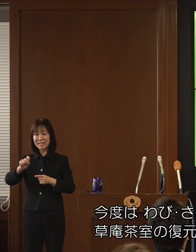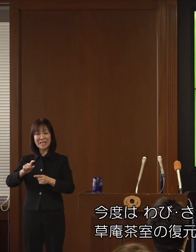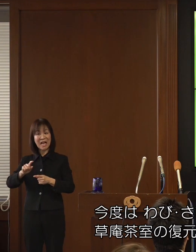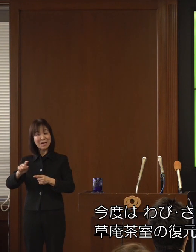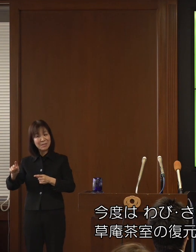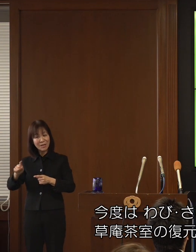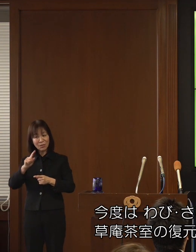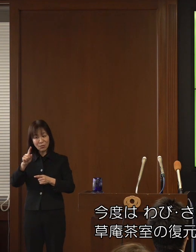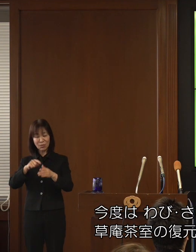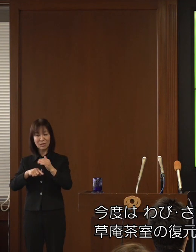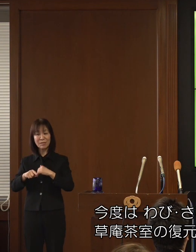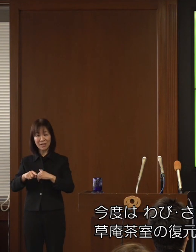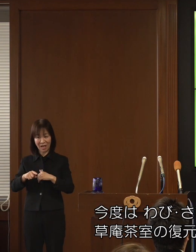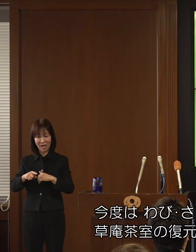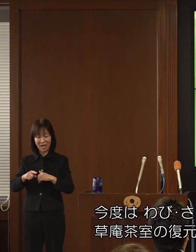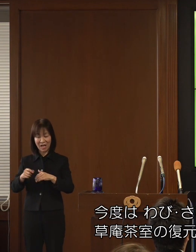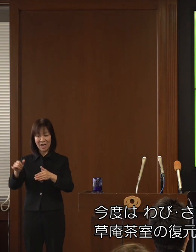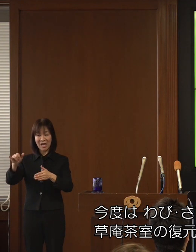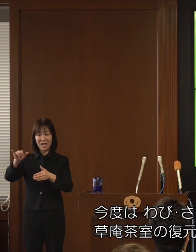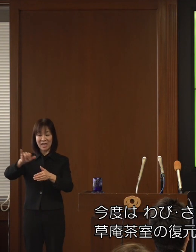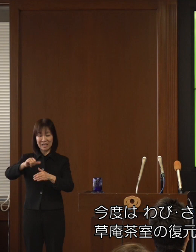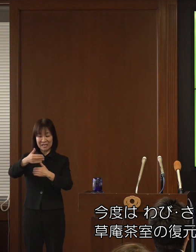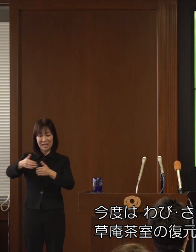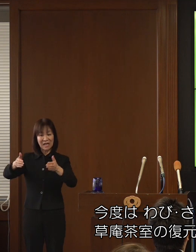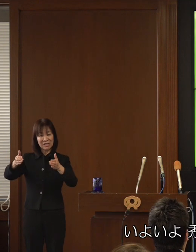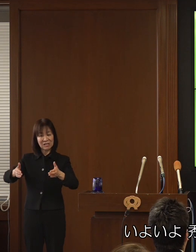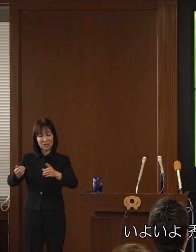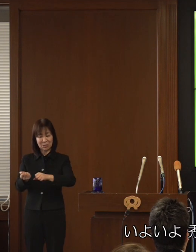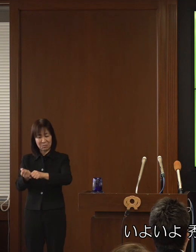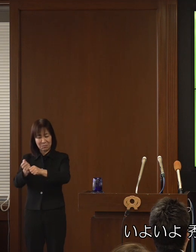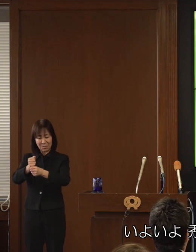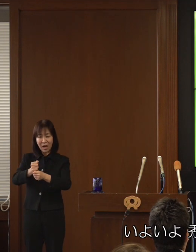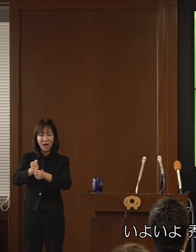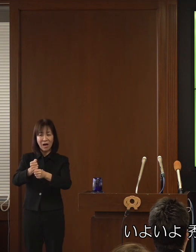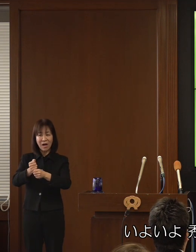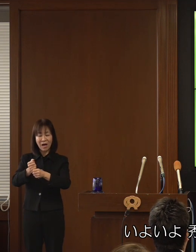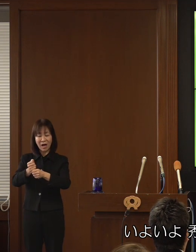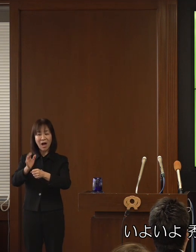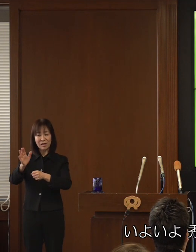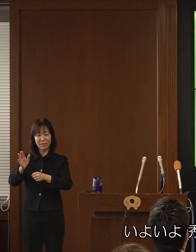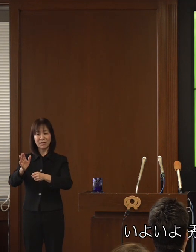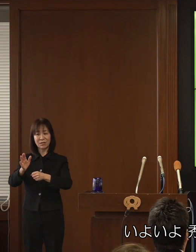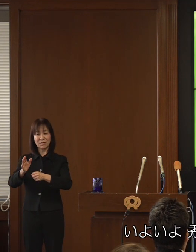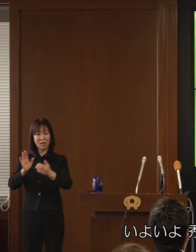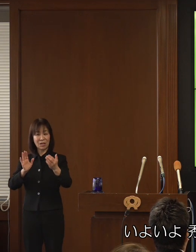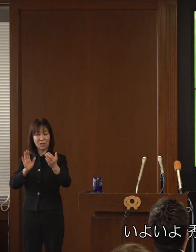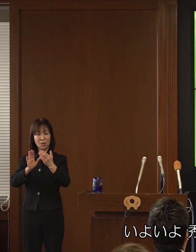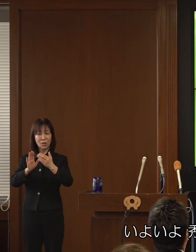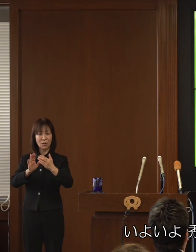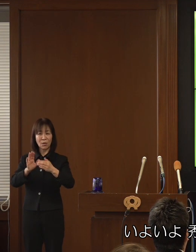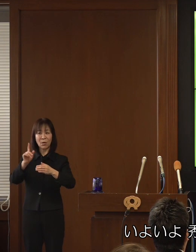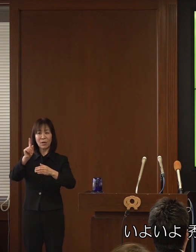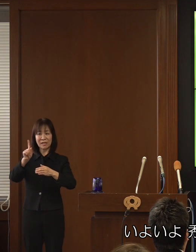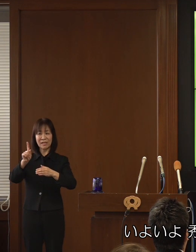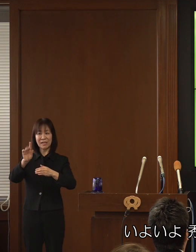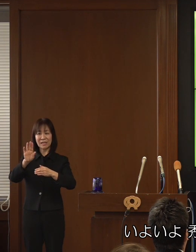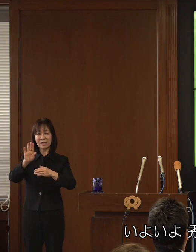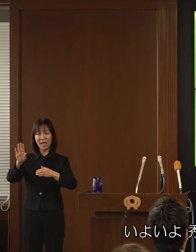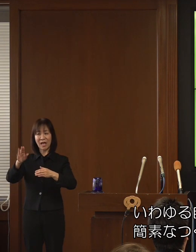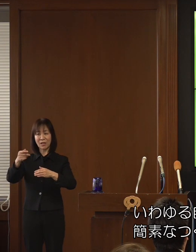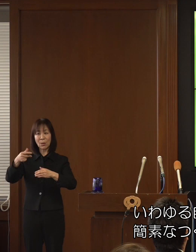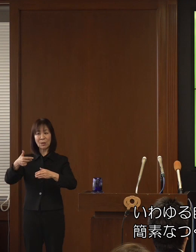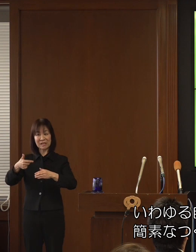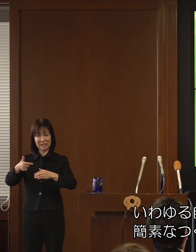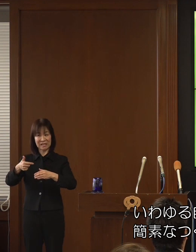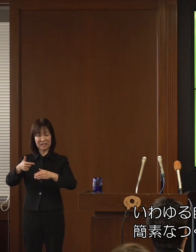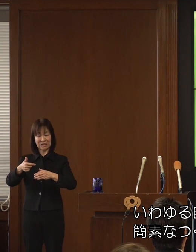を復元作業をずっとしておりました。でいよいよこの秀吉のプライベートの茶室、ま